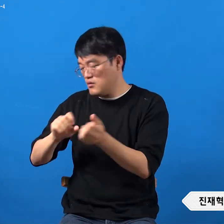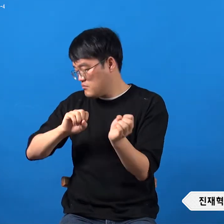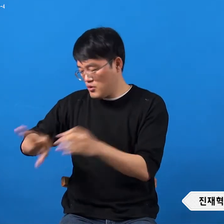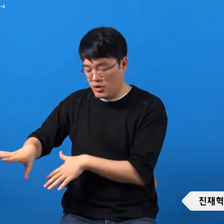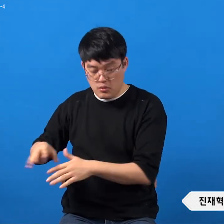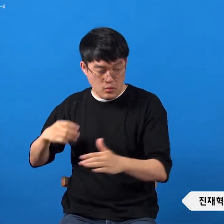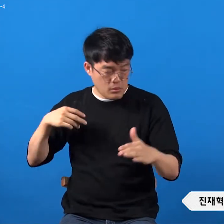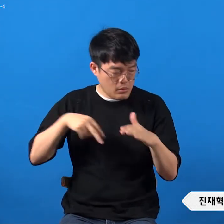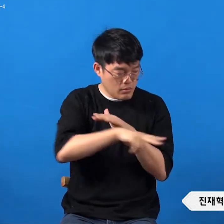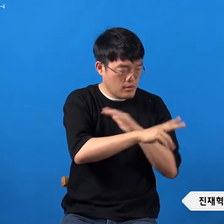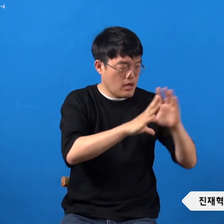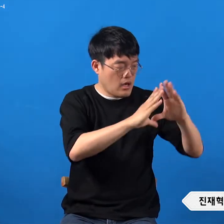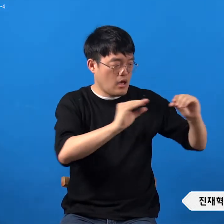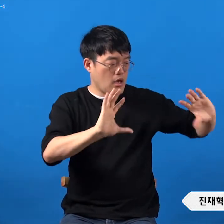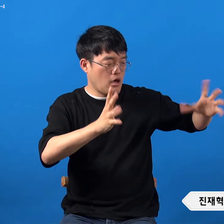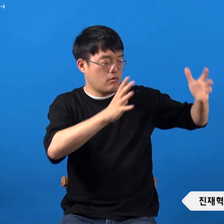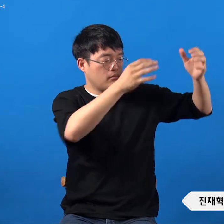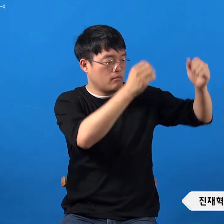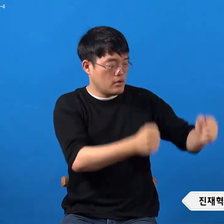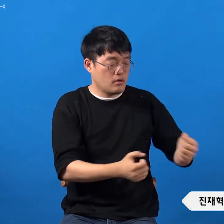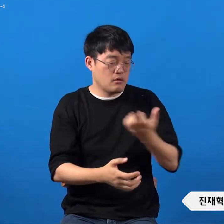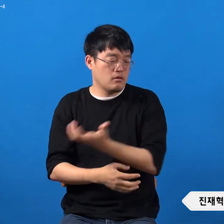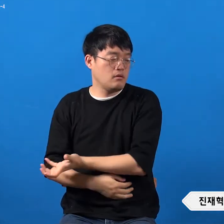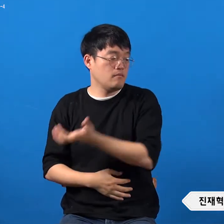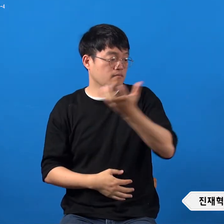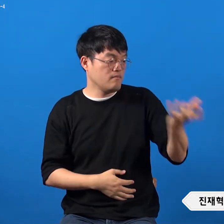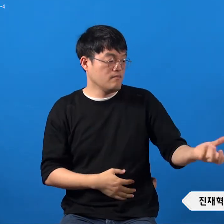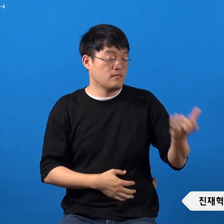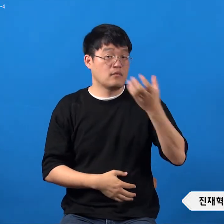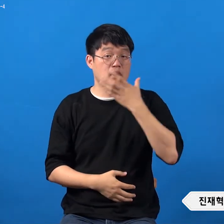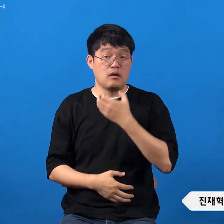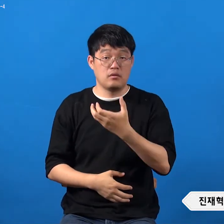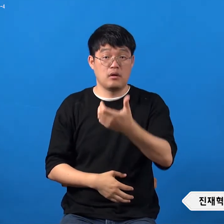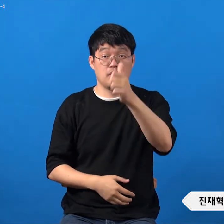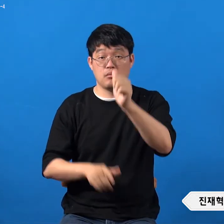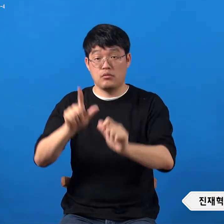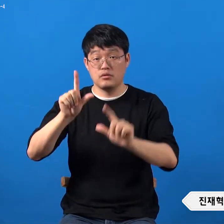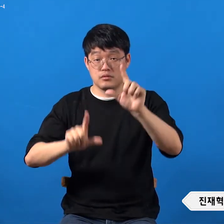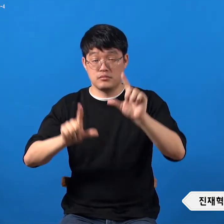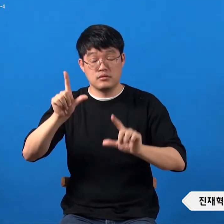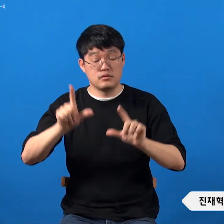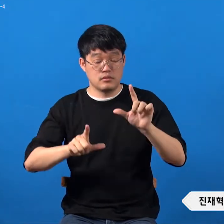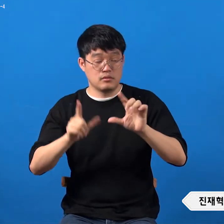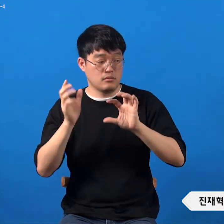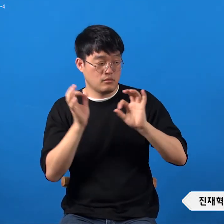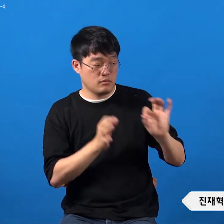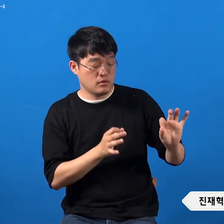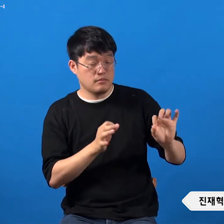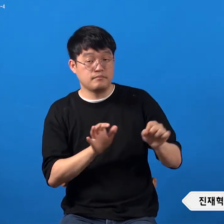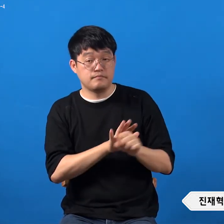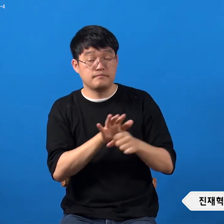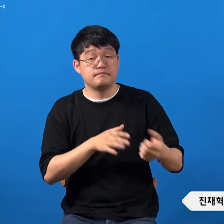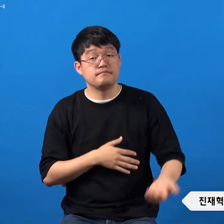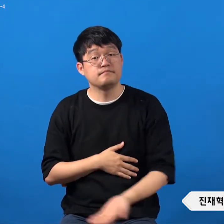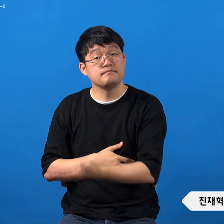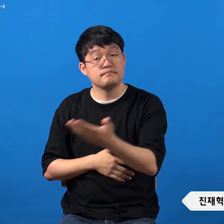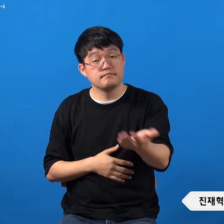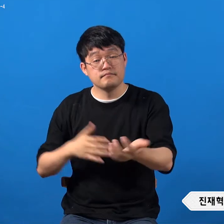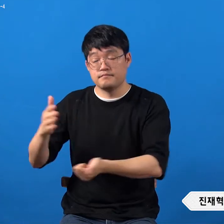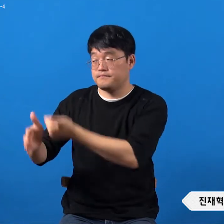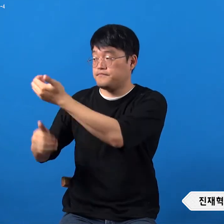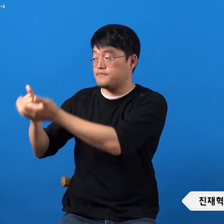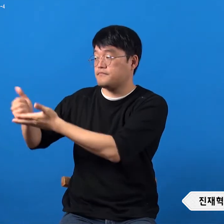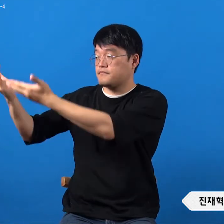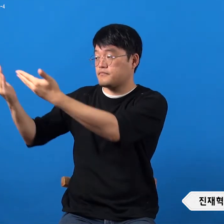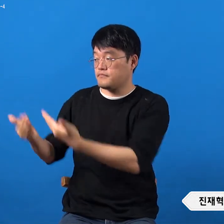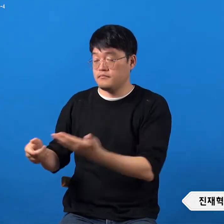애굽에 거하려 내려갔던 아브라함의 모습을 봅니다. 사랑하는 여러분, 하나님이